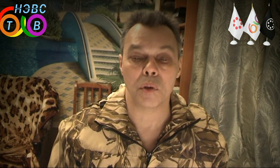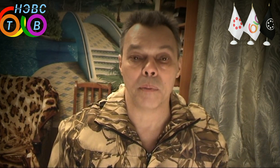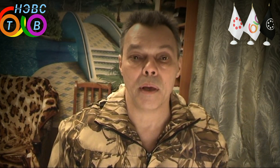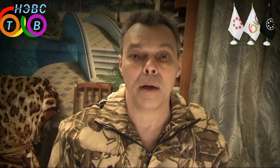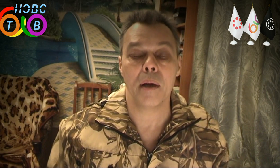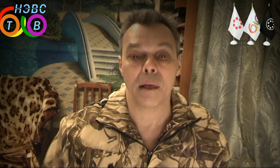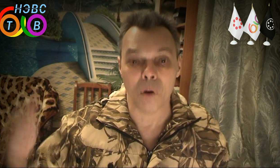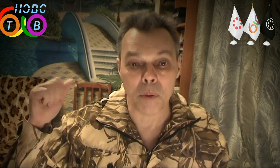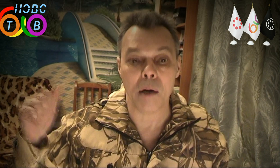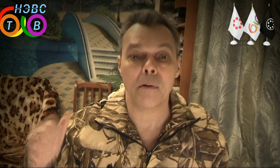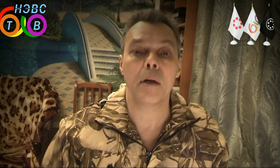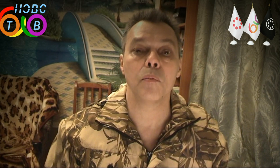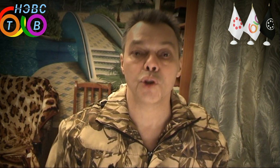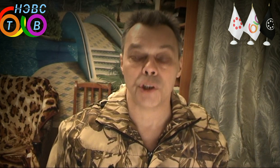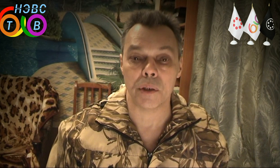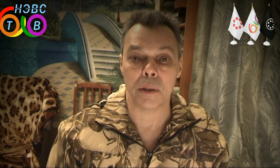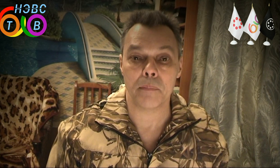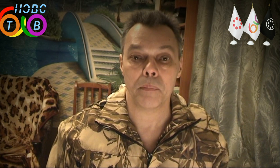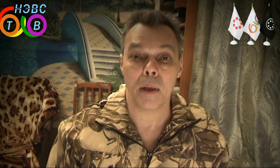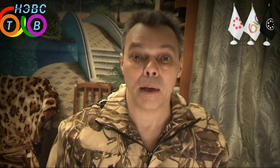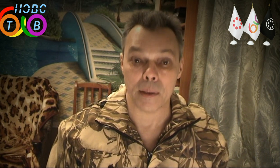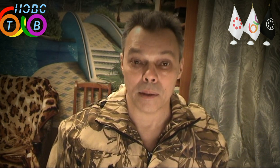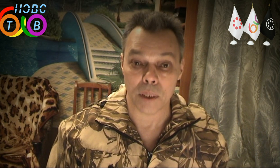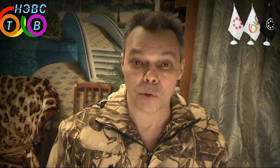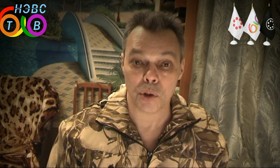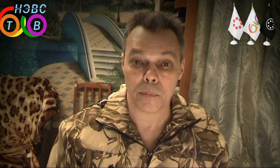судьбе того первого мужчины, этой девушки.